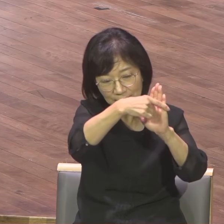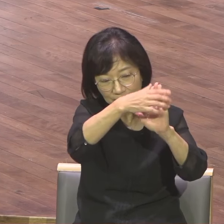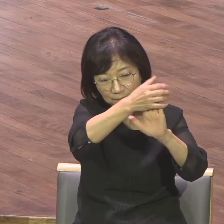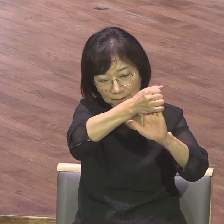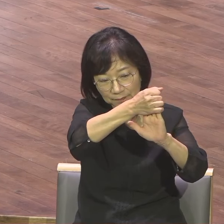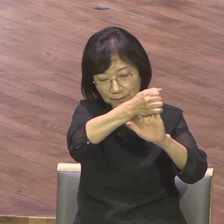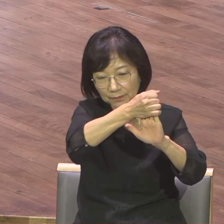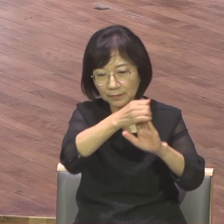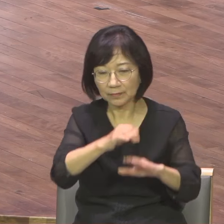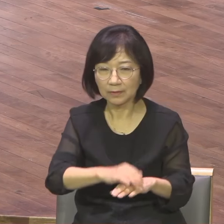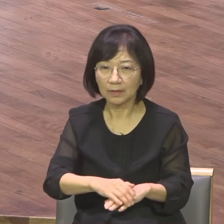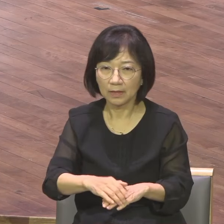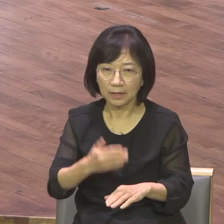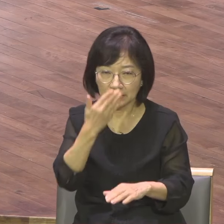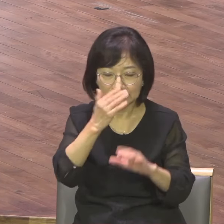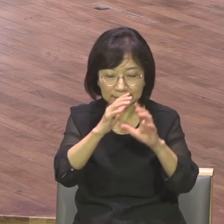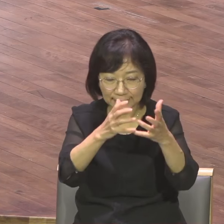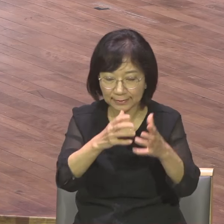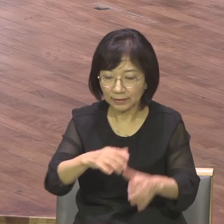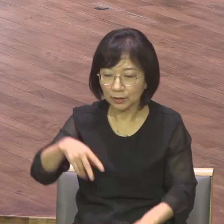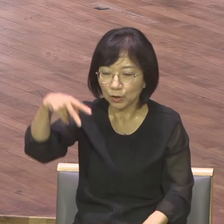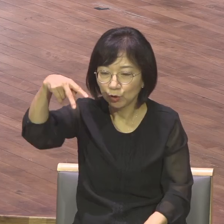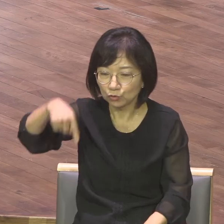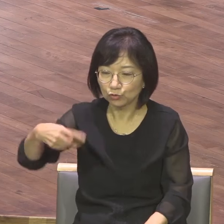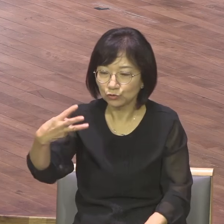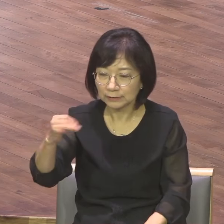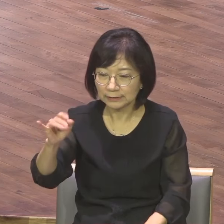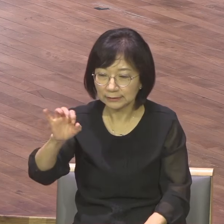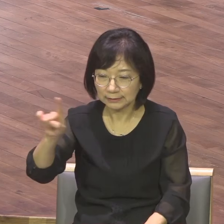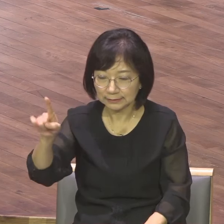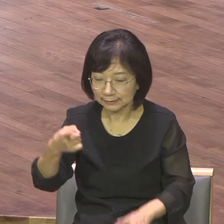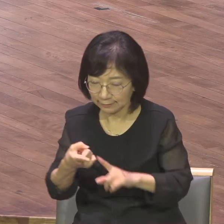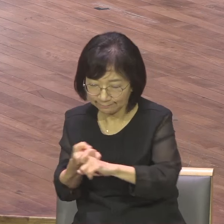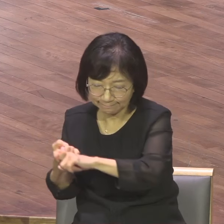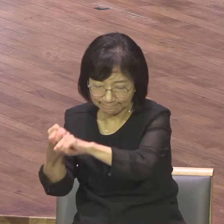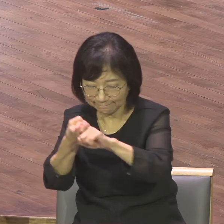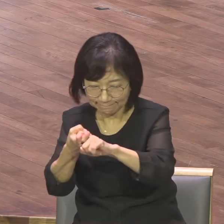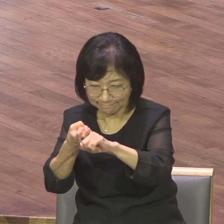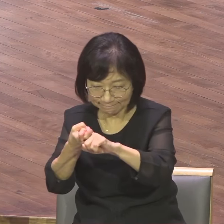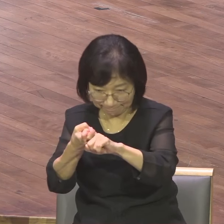수리아와 동맹을 맺어가지고 남유다 예루살렘을 침공을 하지요.